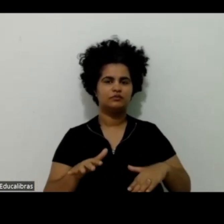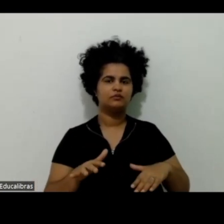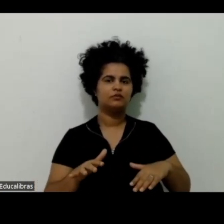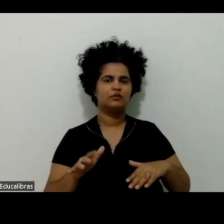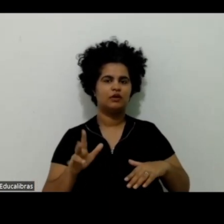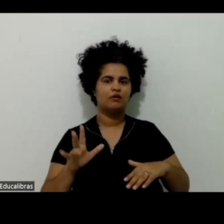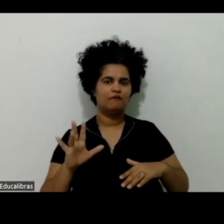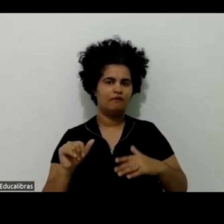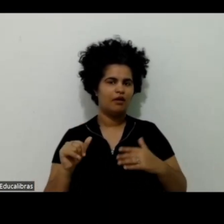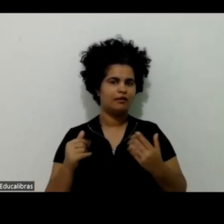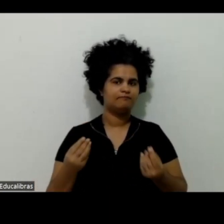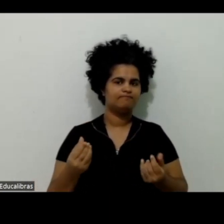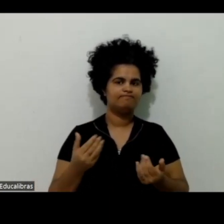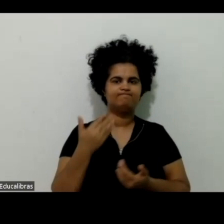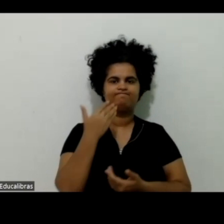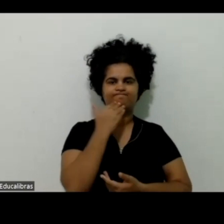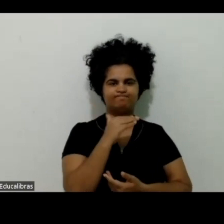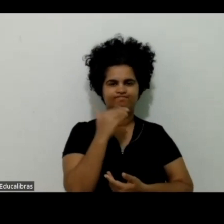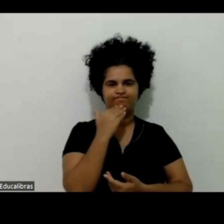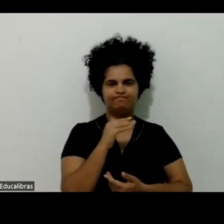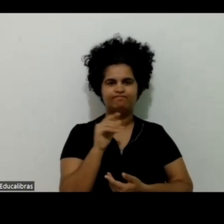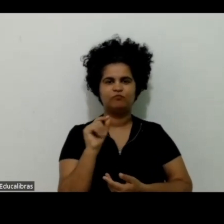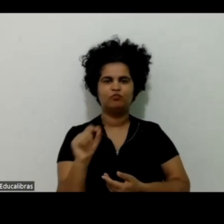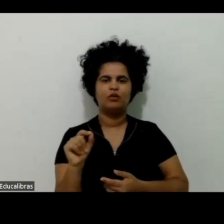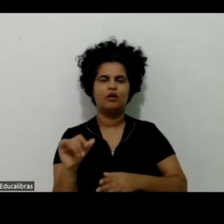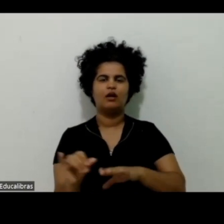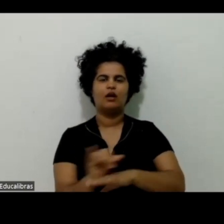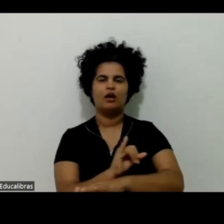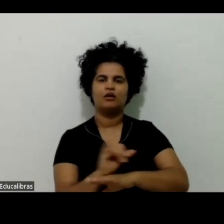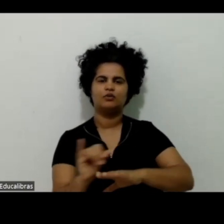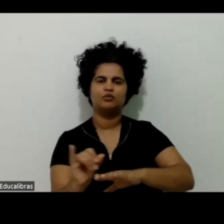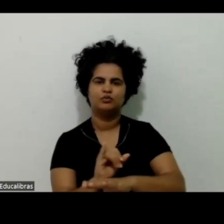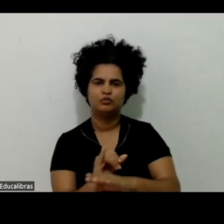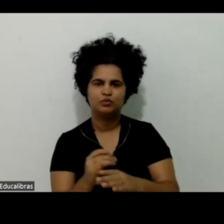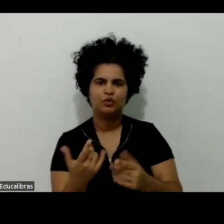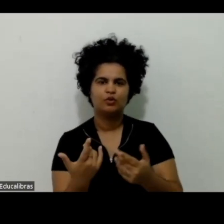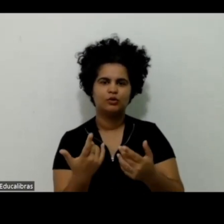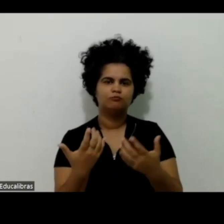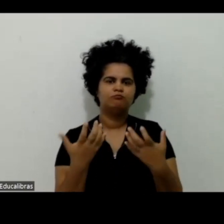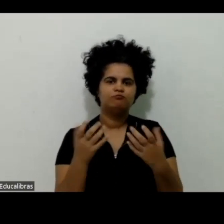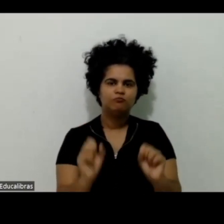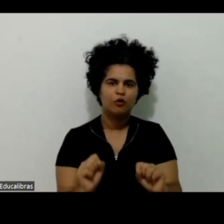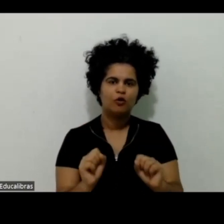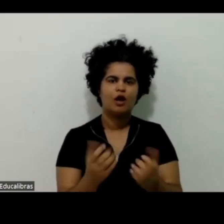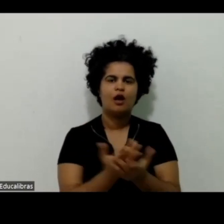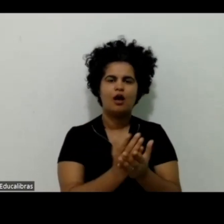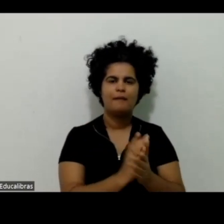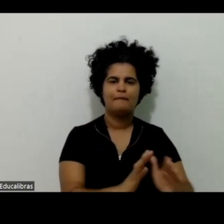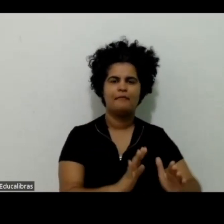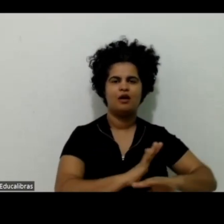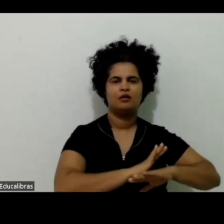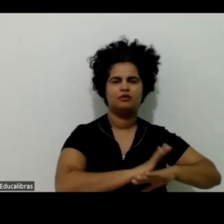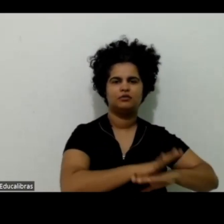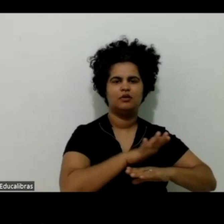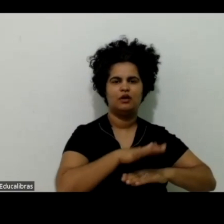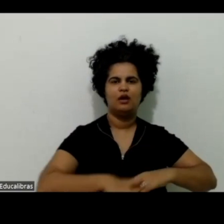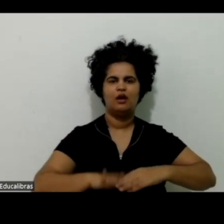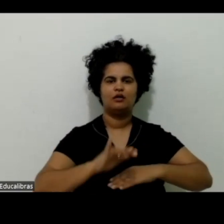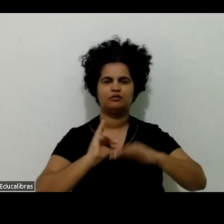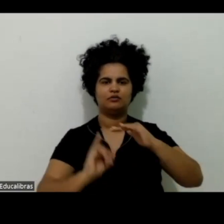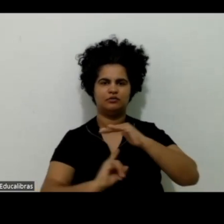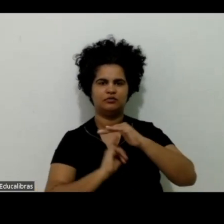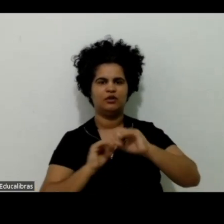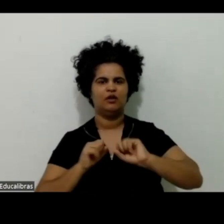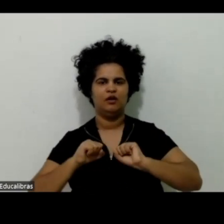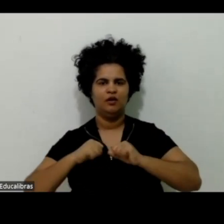no sentido da proposição de ações de enfrentamento ao racismo no âmbito dos espaços socioprofissionais. Porque se a gente tem um